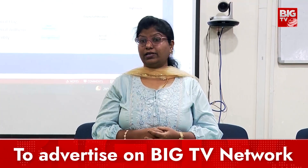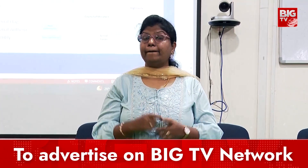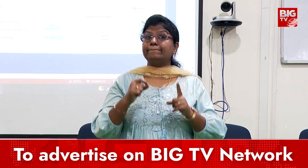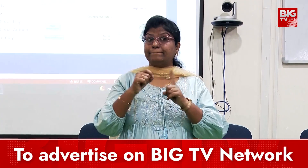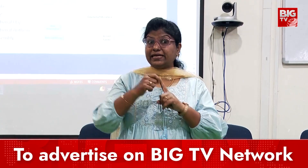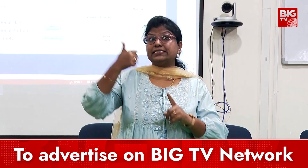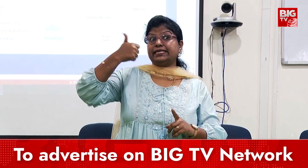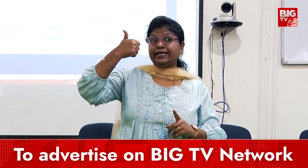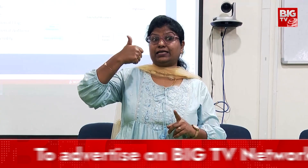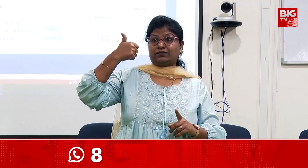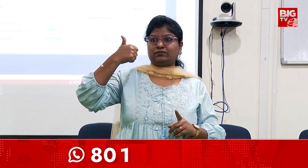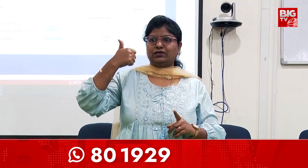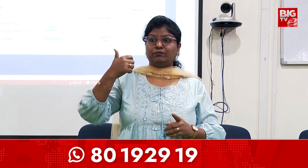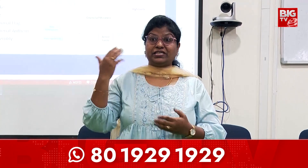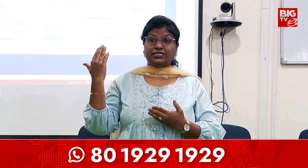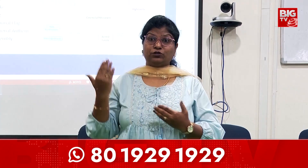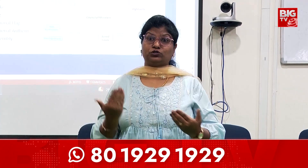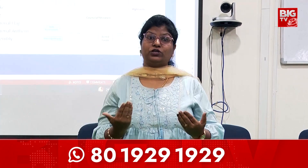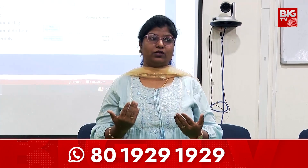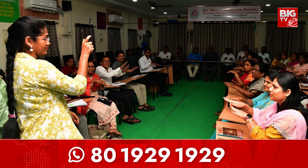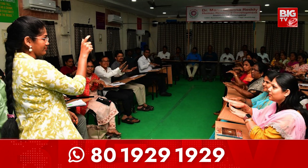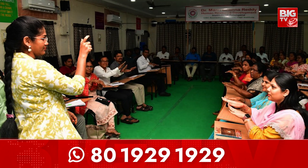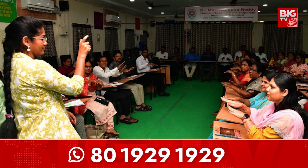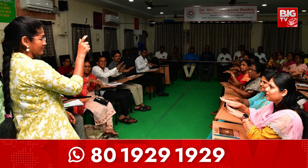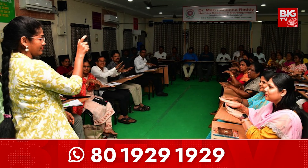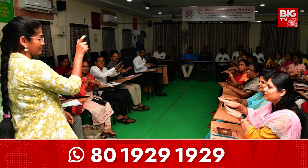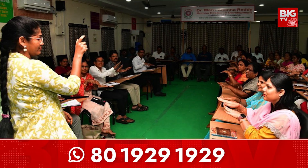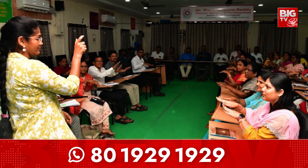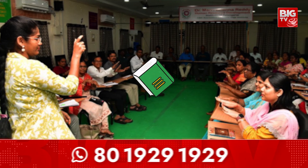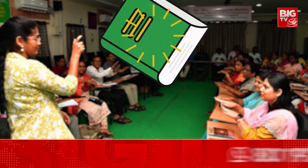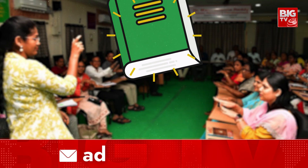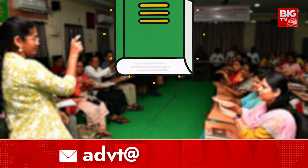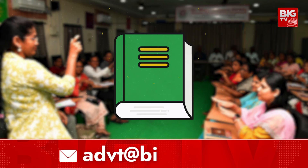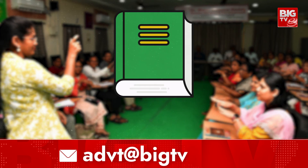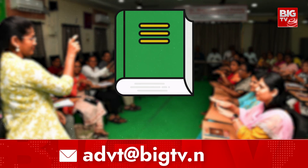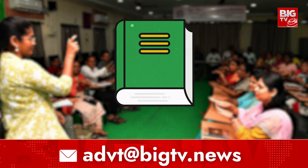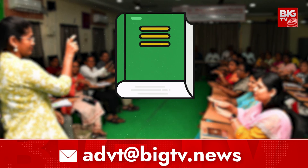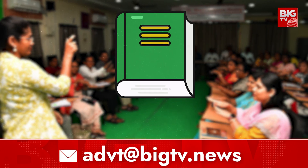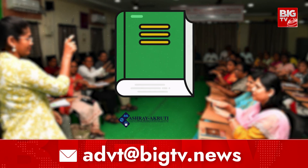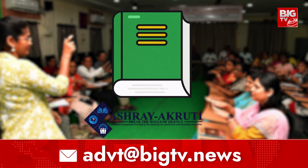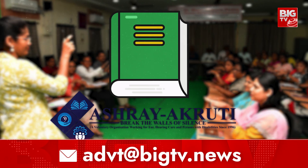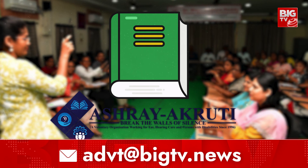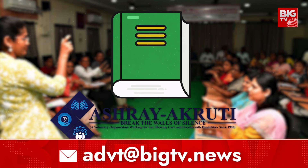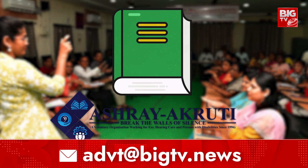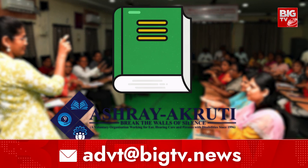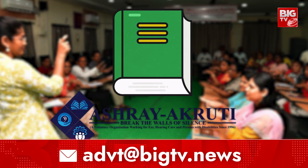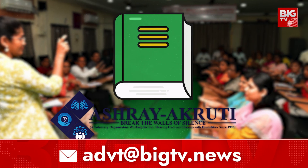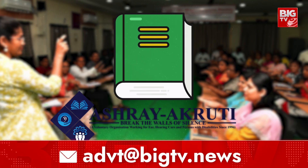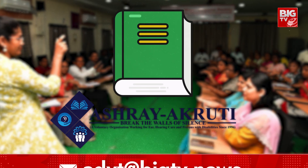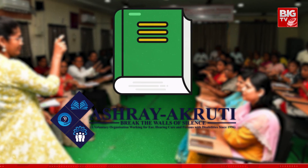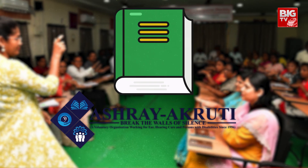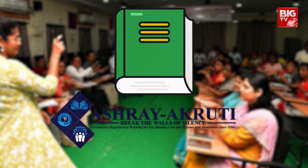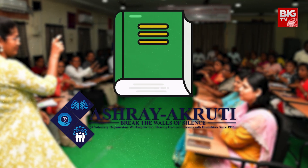ఎలాంటి సమస్యలతో వస్తారనే విషయాలకు ప్రత్యేక సైగలుంటాయి. అలాంటి వాటన్నిటినీ ఓ పుస్తక రూపంలో రూపొందించి అధికారులకు